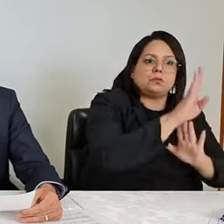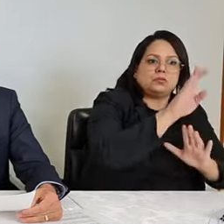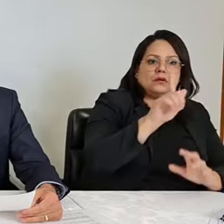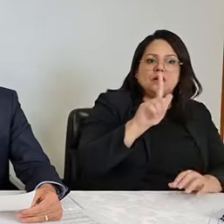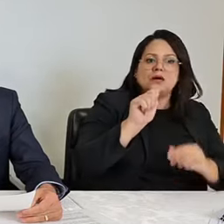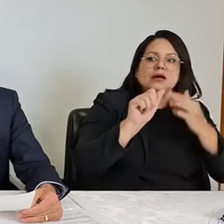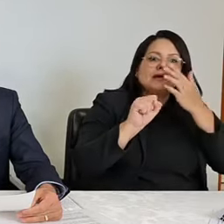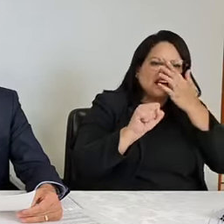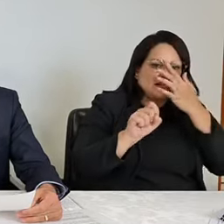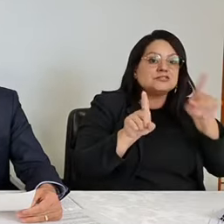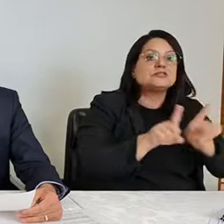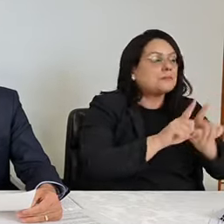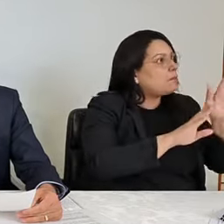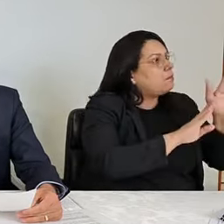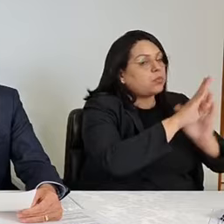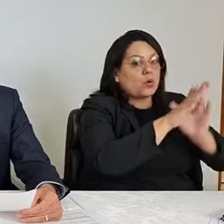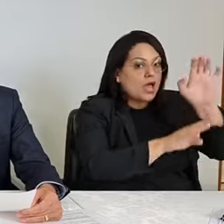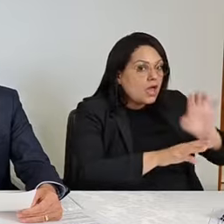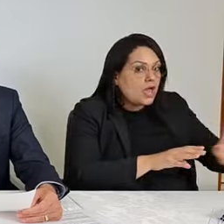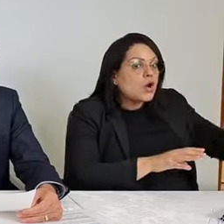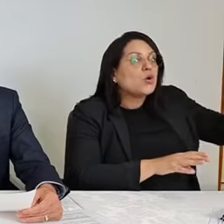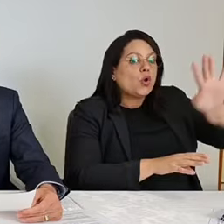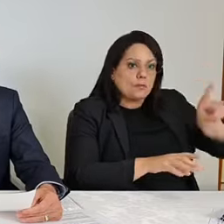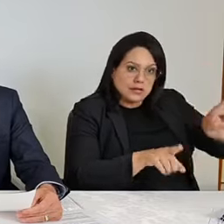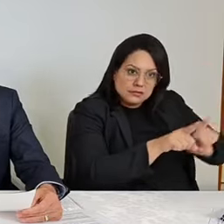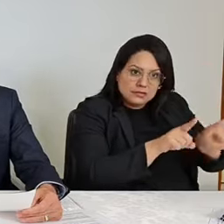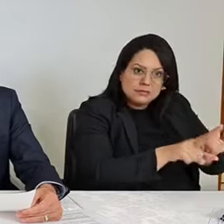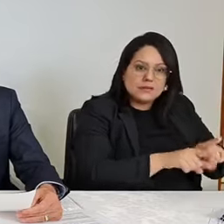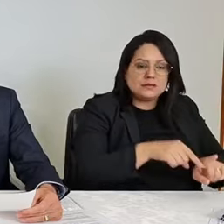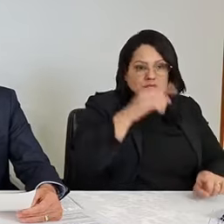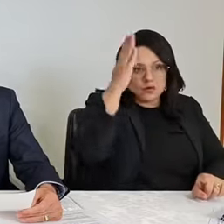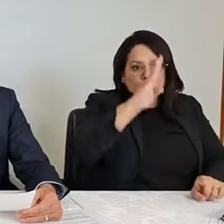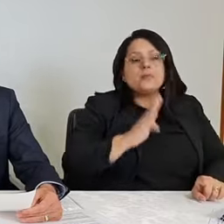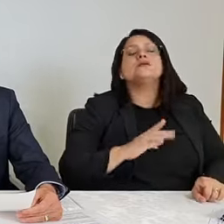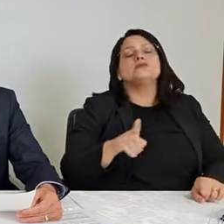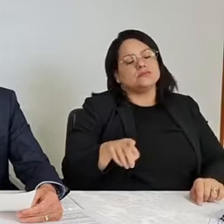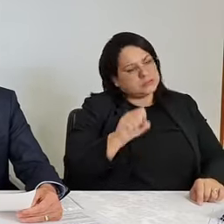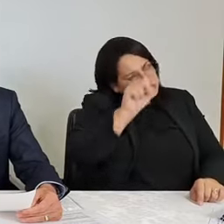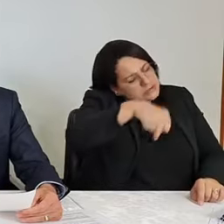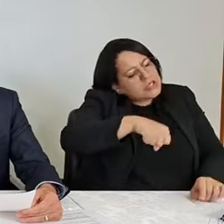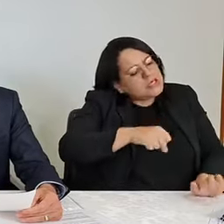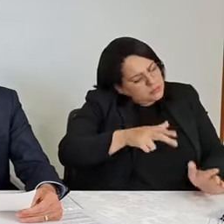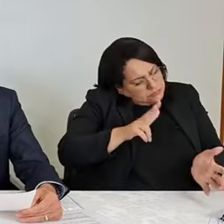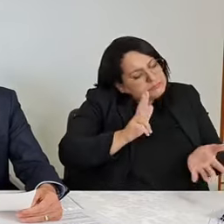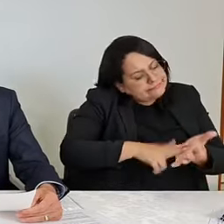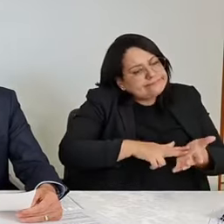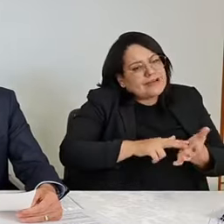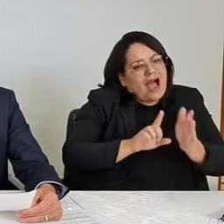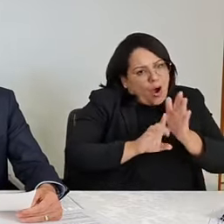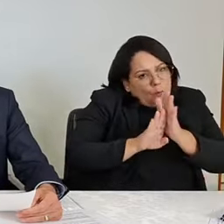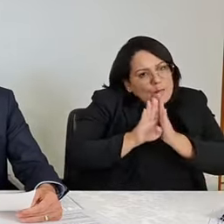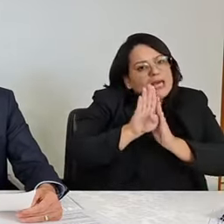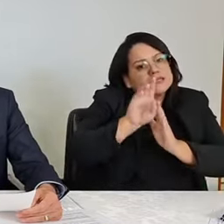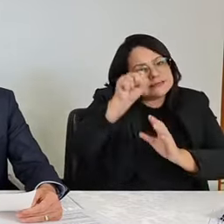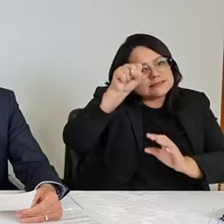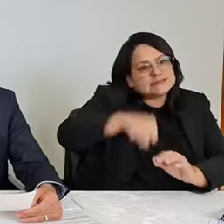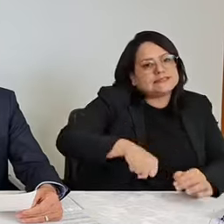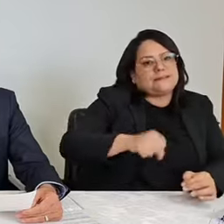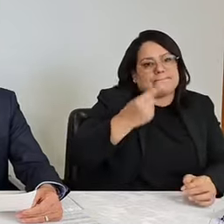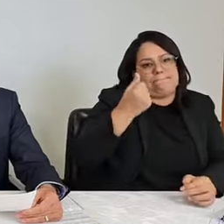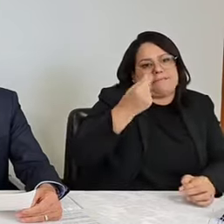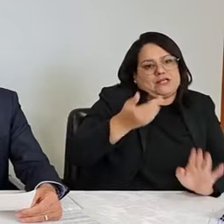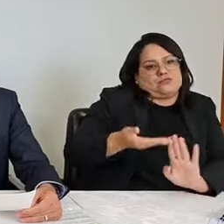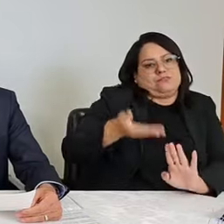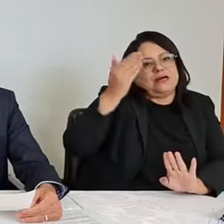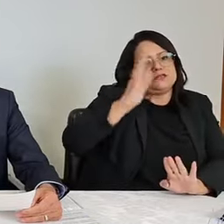também, aproximadamente este percentual. O Brasil, que aumentou sim, reconhecemos, não chegou nem perto desse reajuste lá